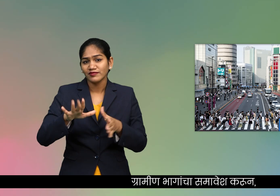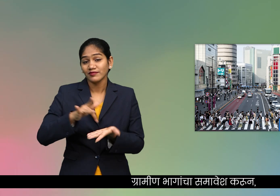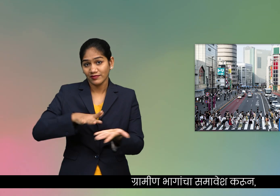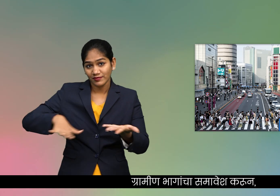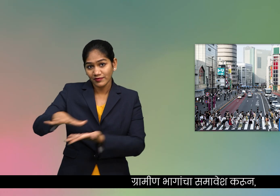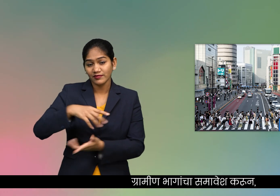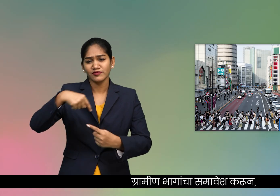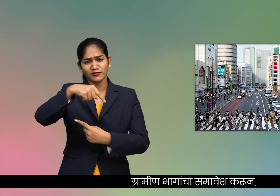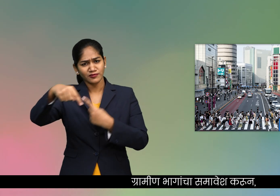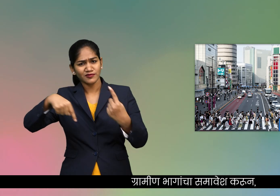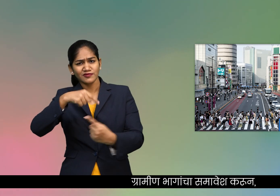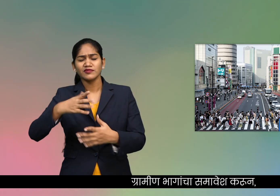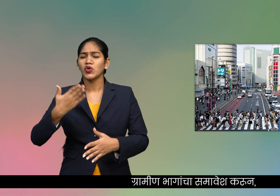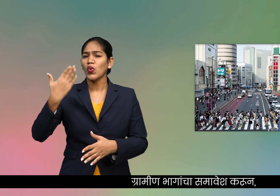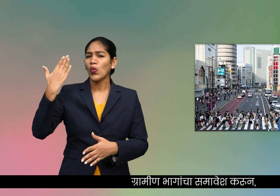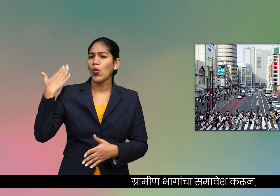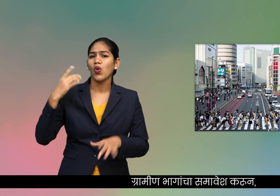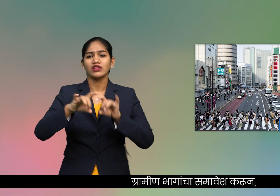ग्रामीण भागांचा समावेश करून